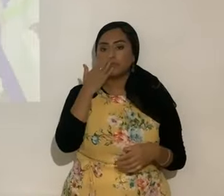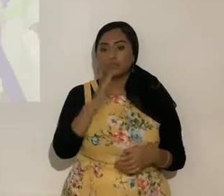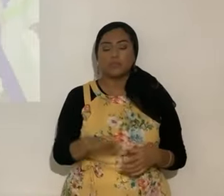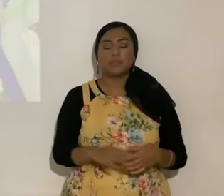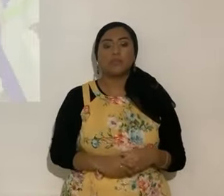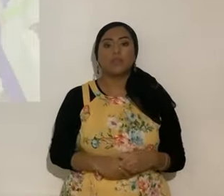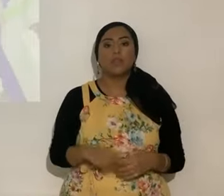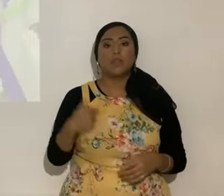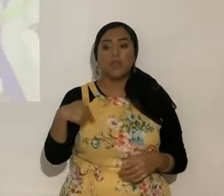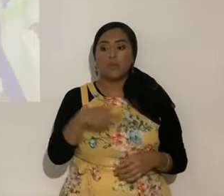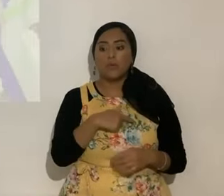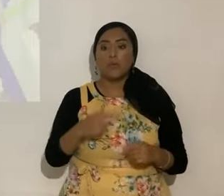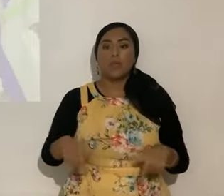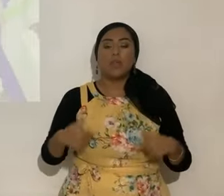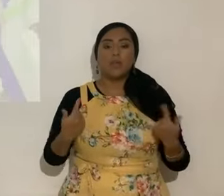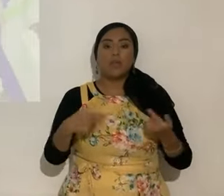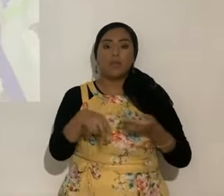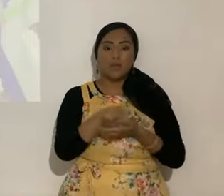porque se está en santidad.